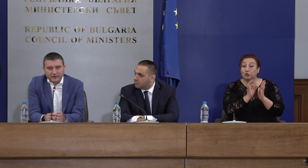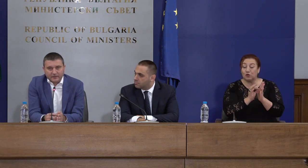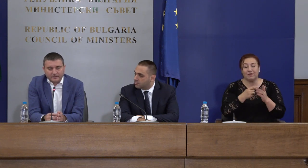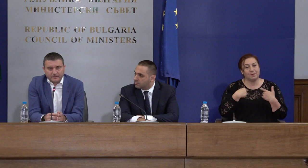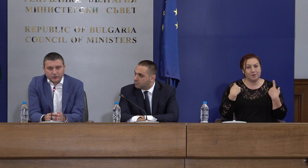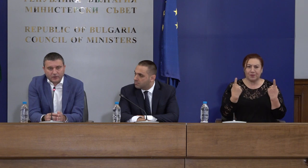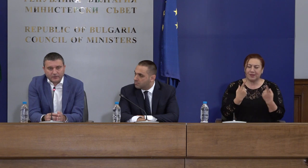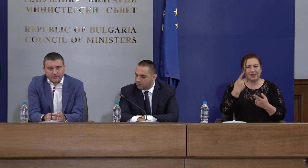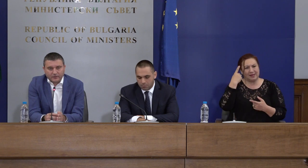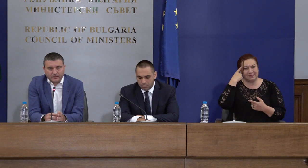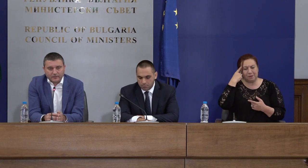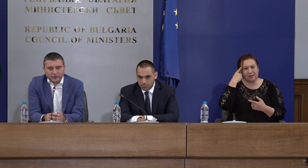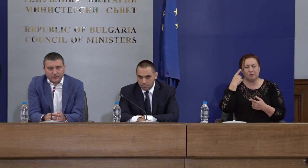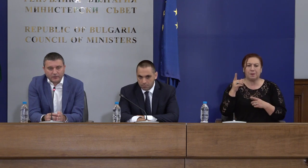и